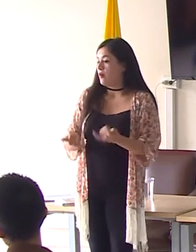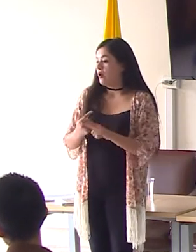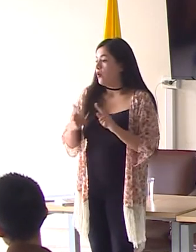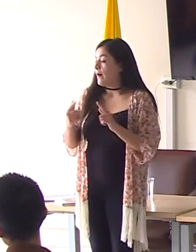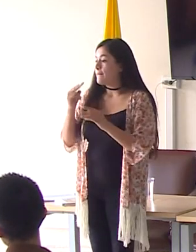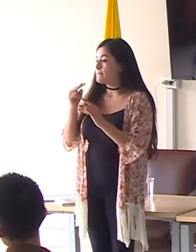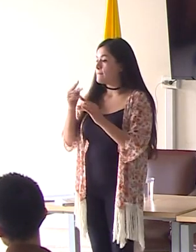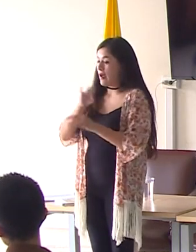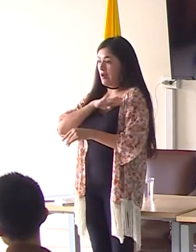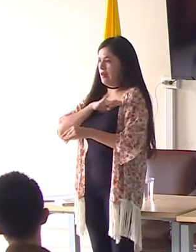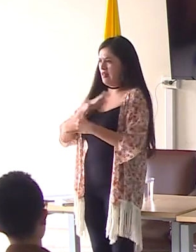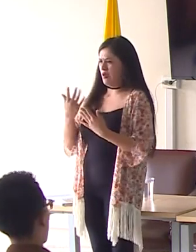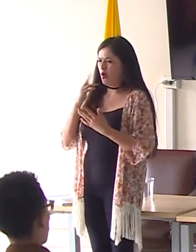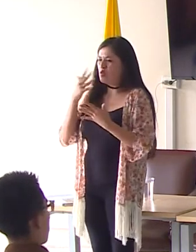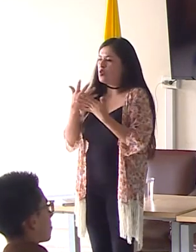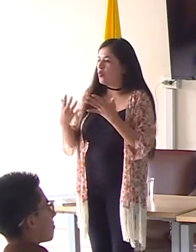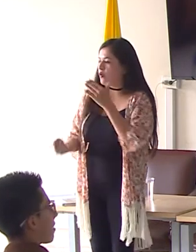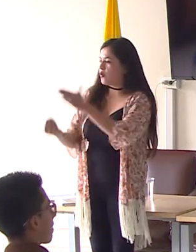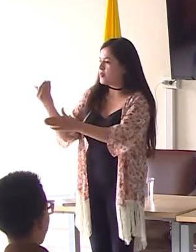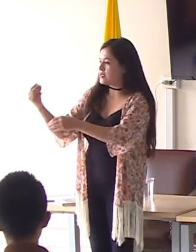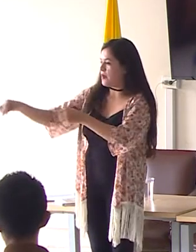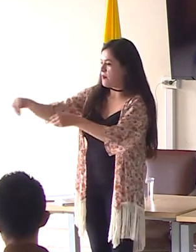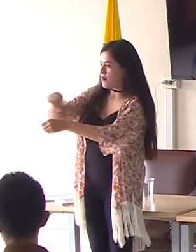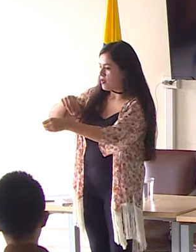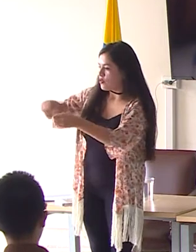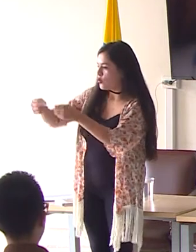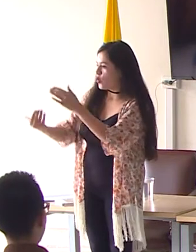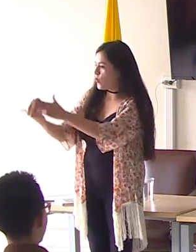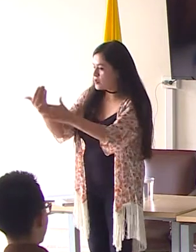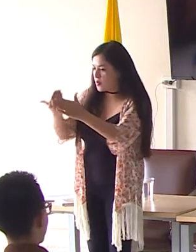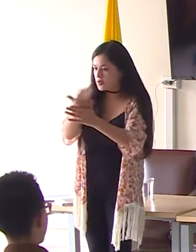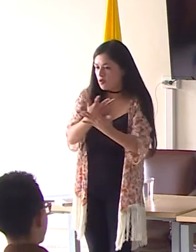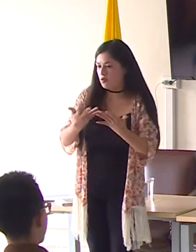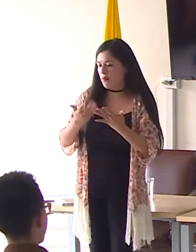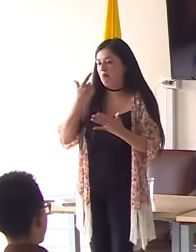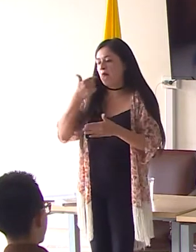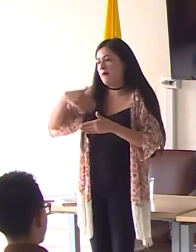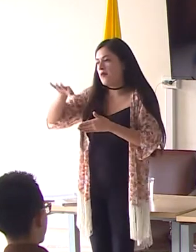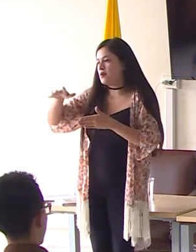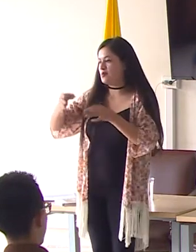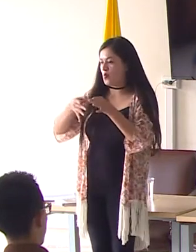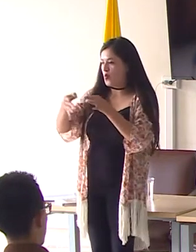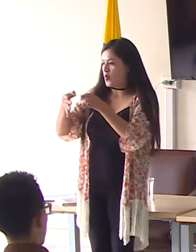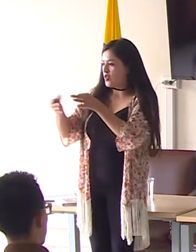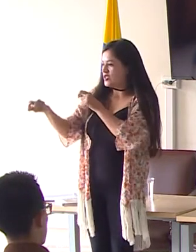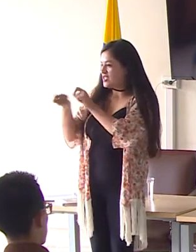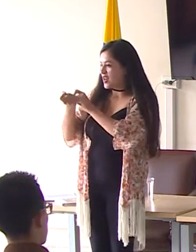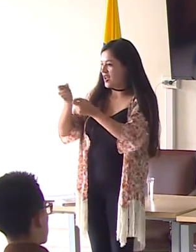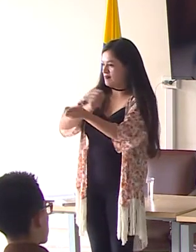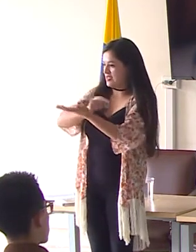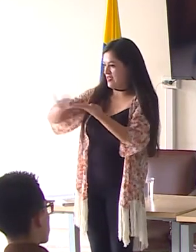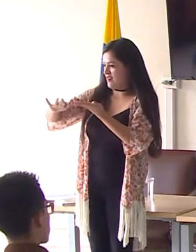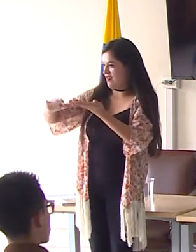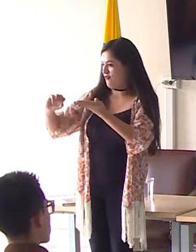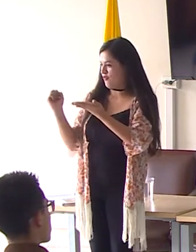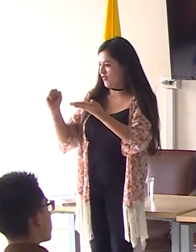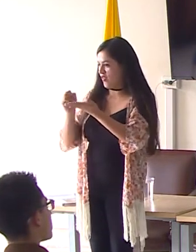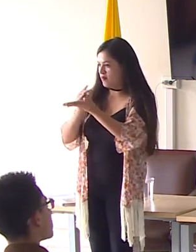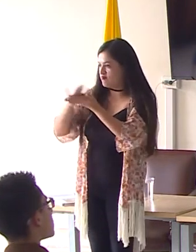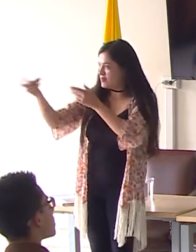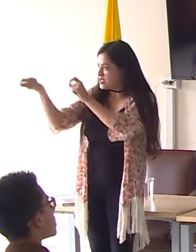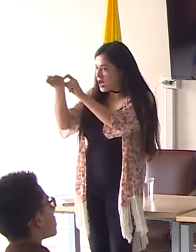contempla esa región metropolitana en los municipios que hacen parte de la sabana de bogotá que es todo esto que está acá como en clarito no